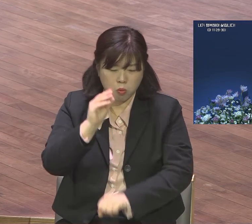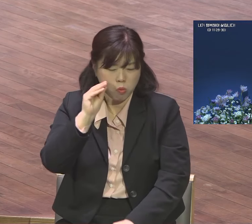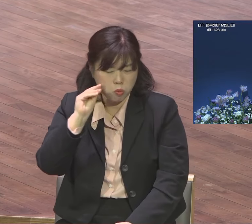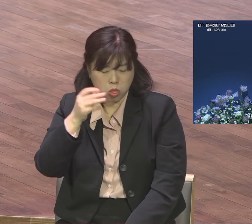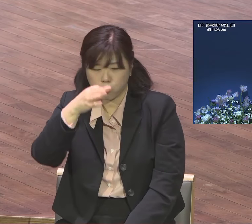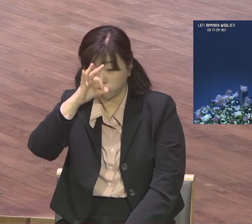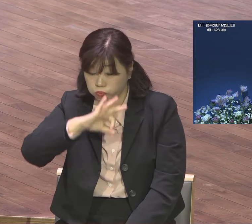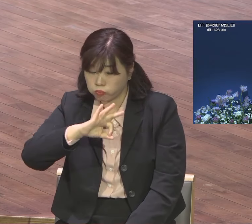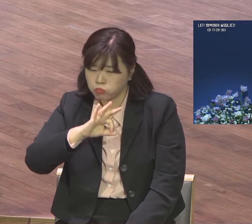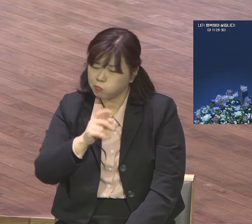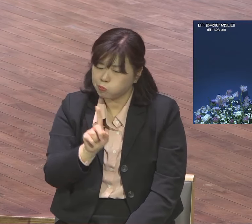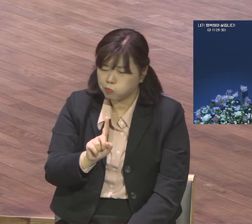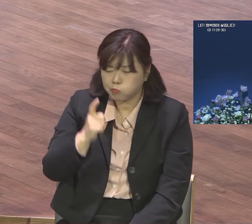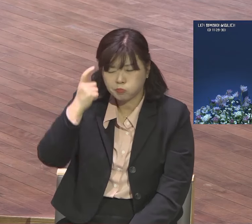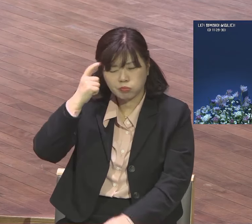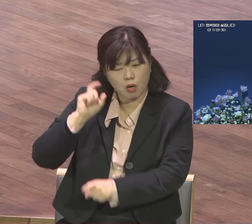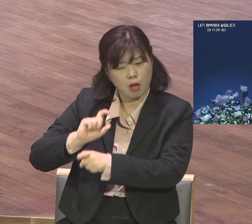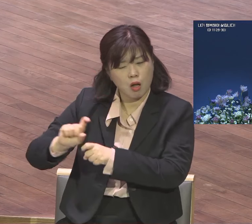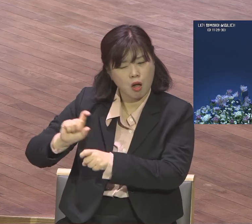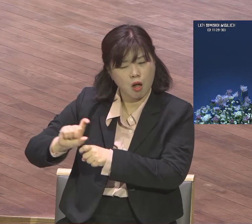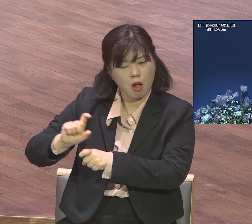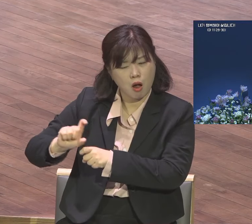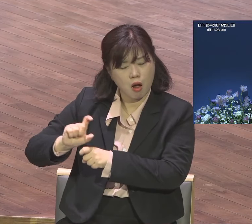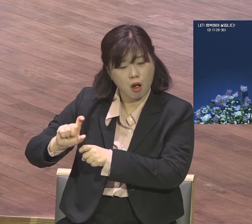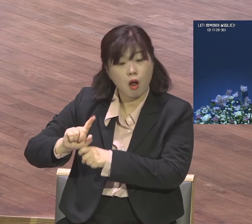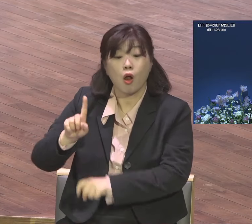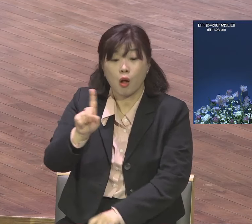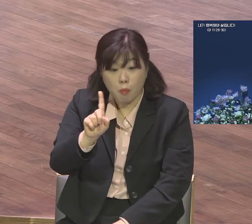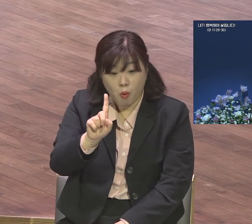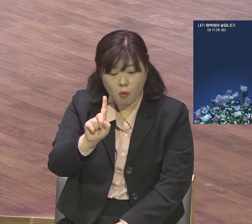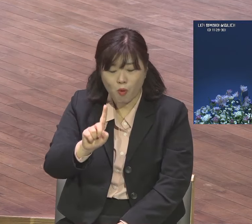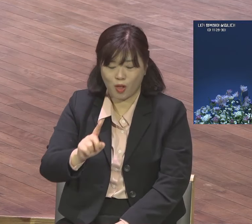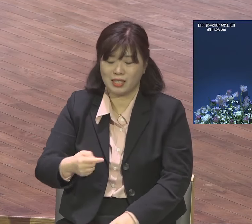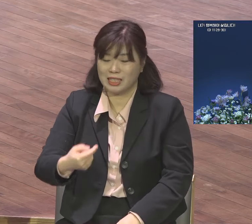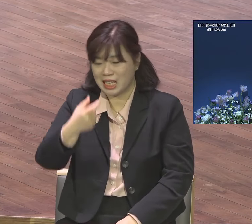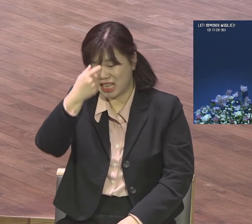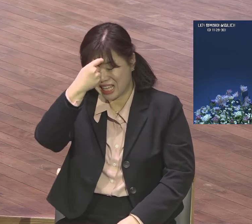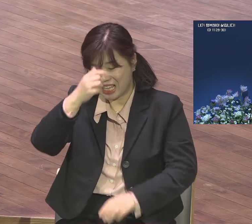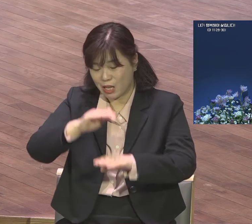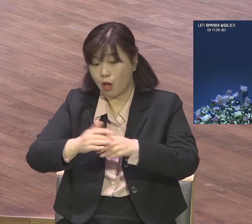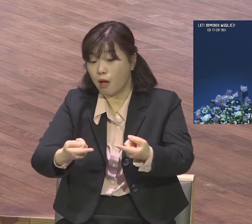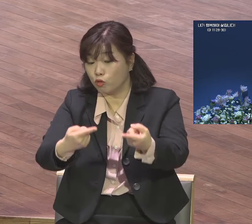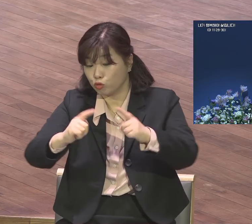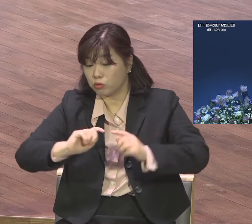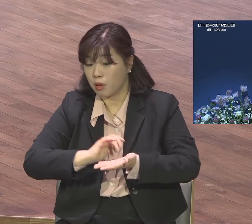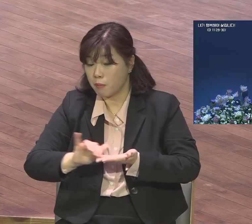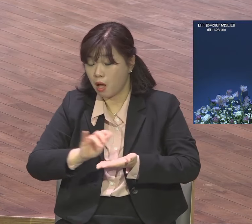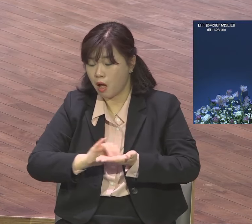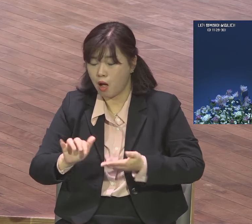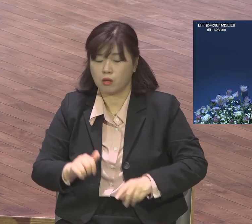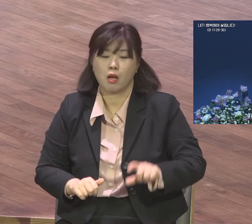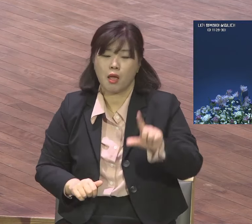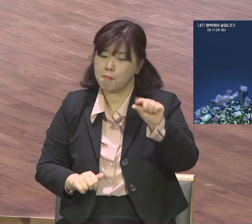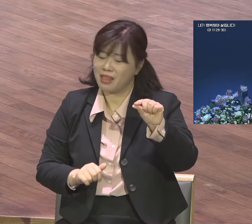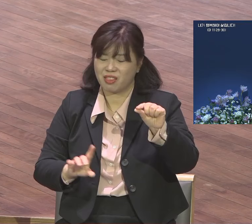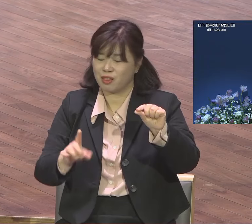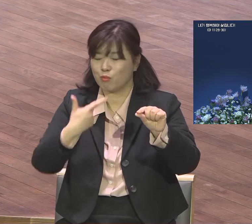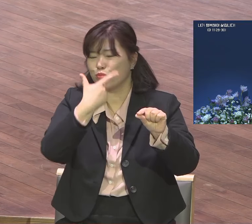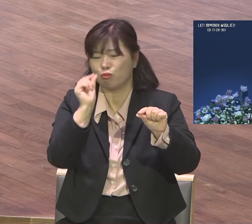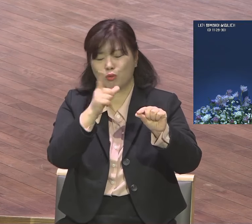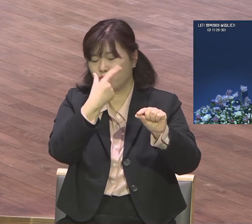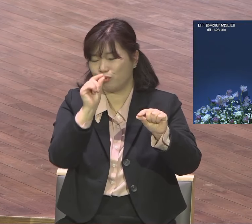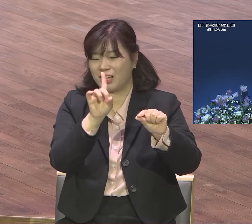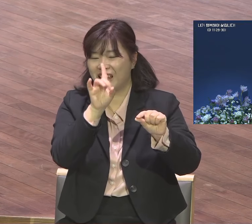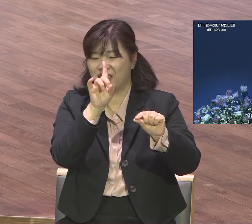명이 아니라 2만 출석 성도는 되어야 된다고 생각합니다. 아, 우리 예언계